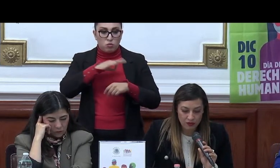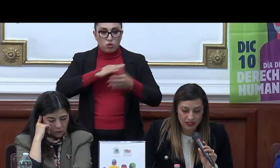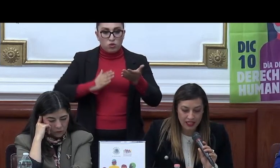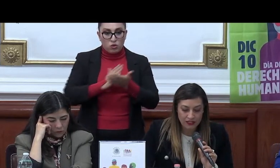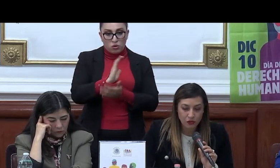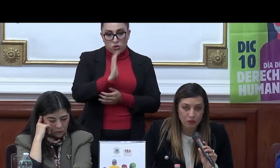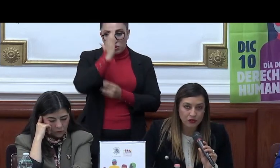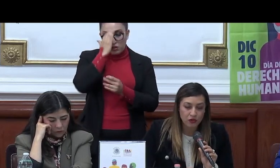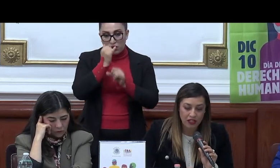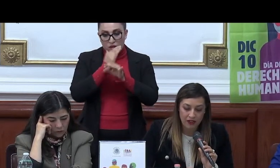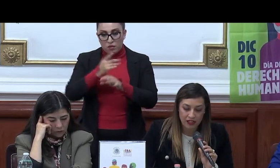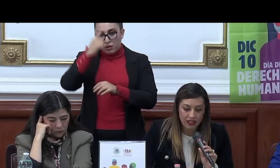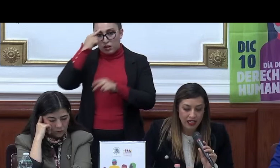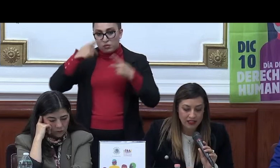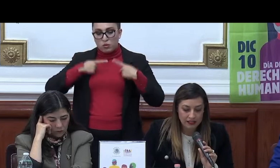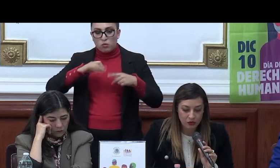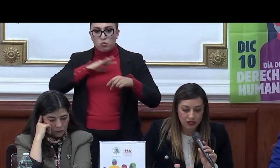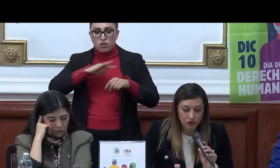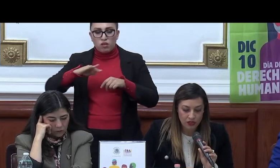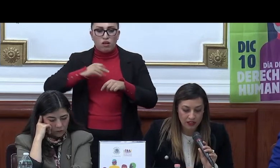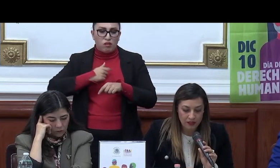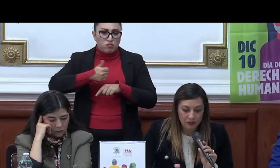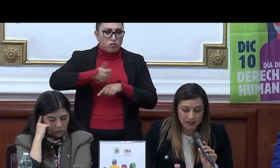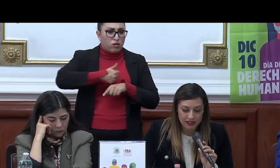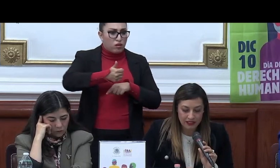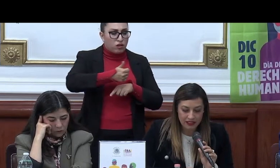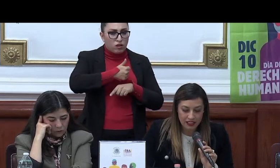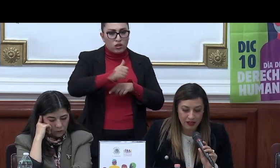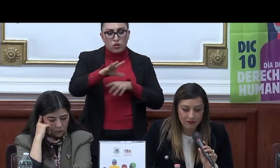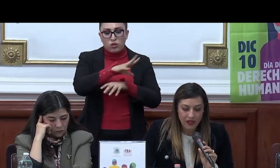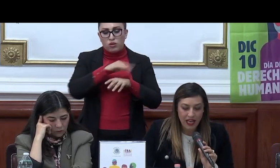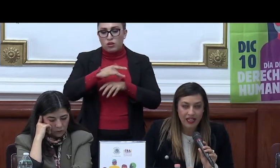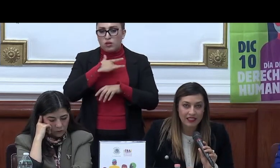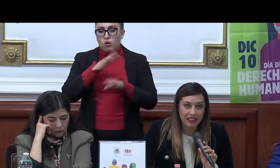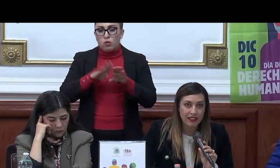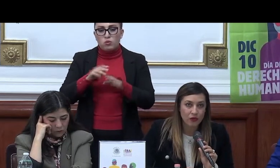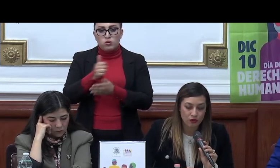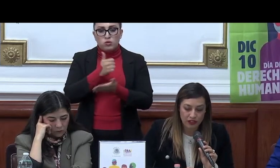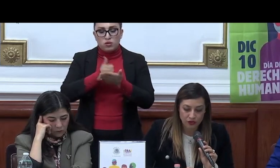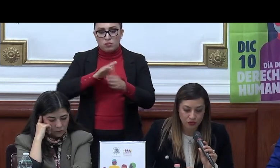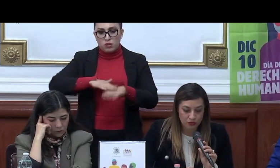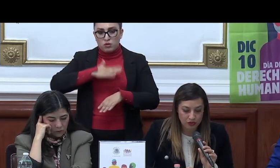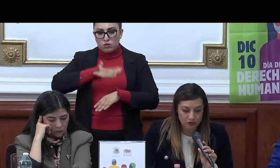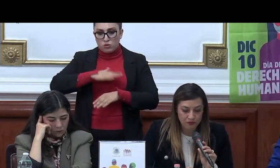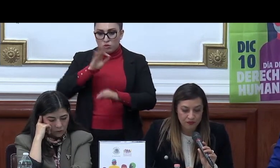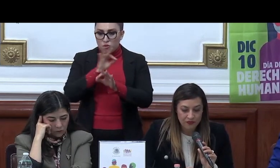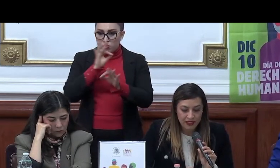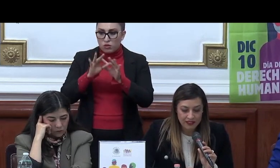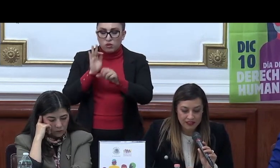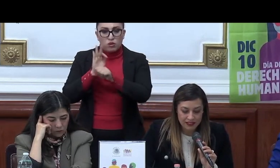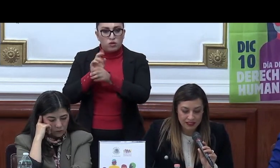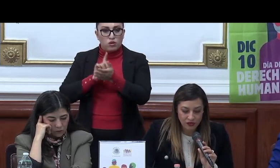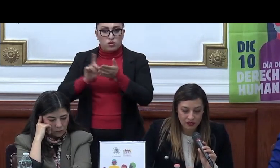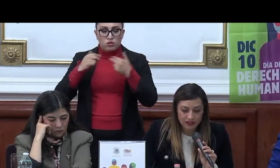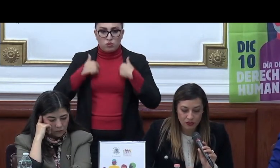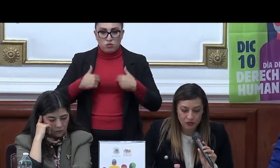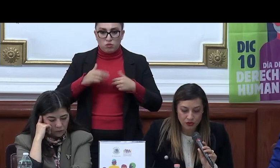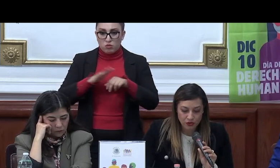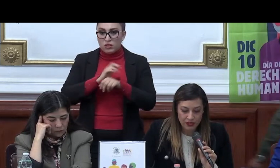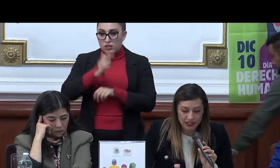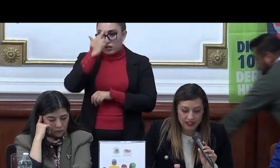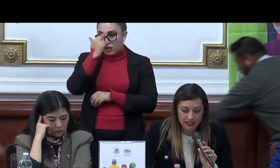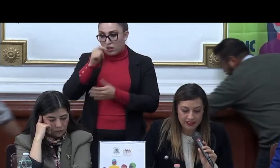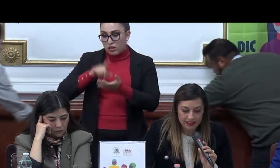movilidad urbana es un paso clave hacia una ciudad más equitativa, alineada con los derechos humanos. En este sentido, esta